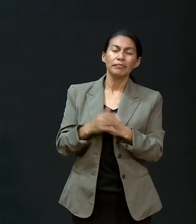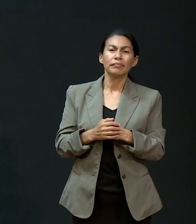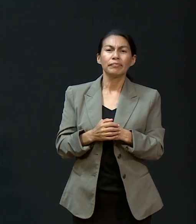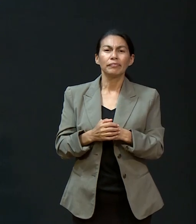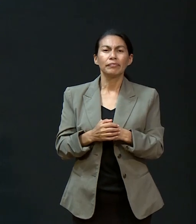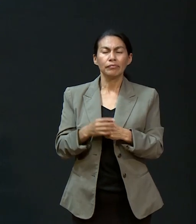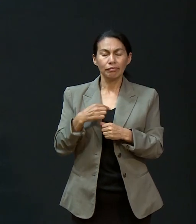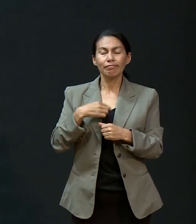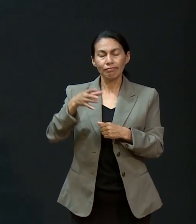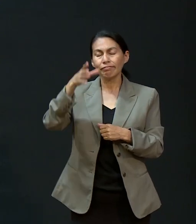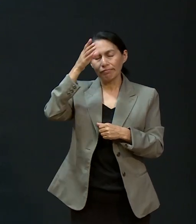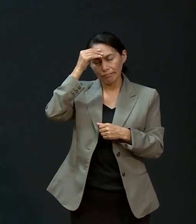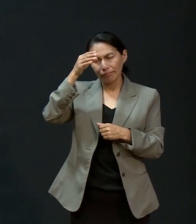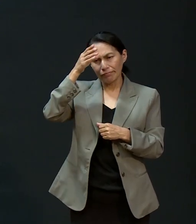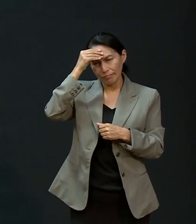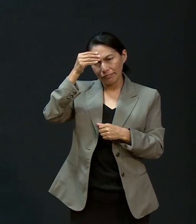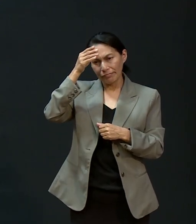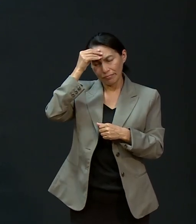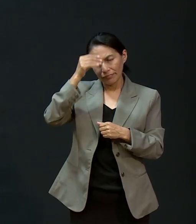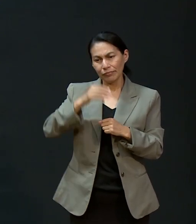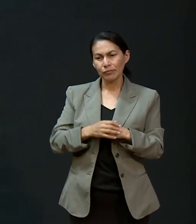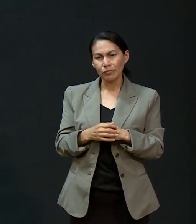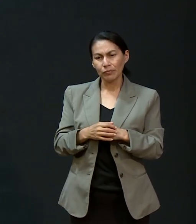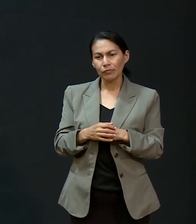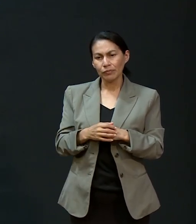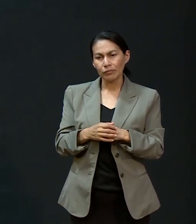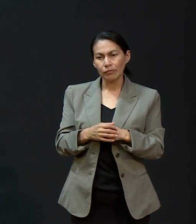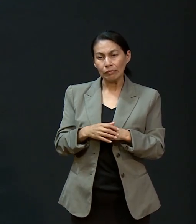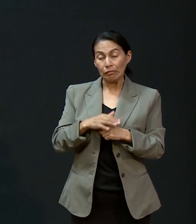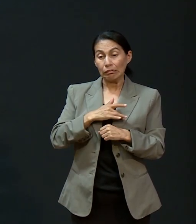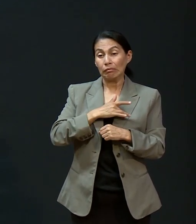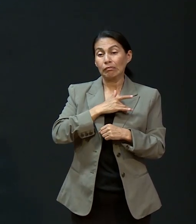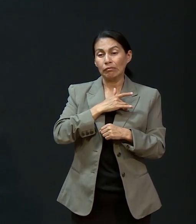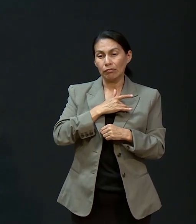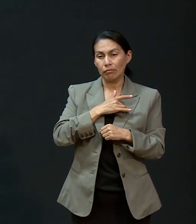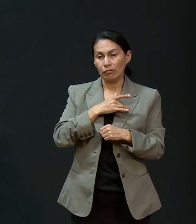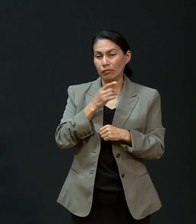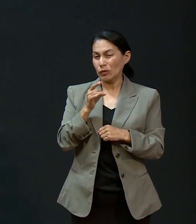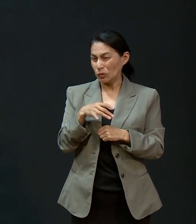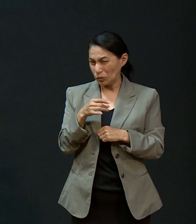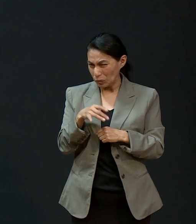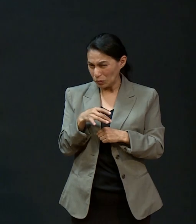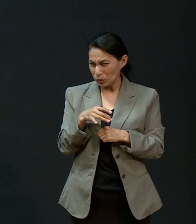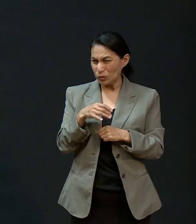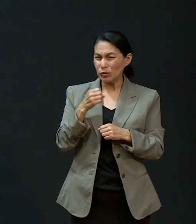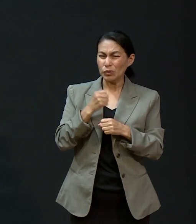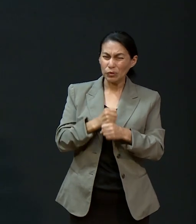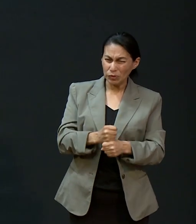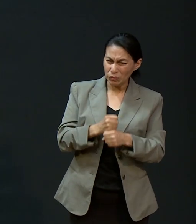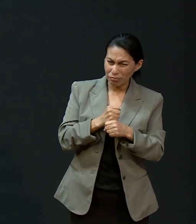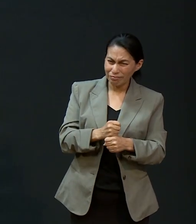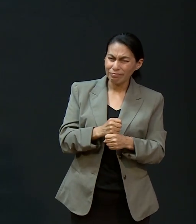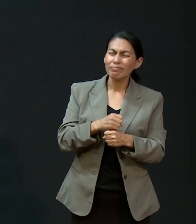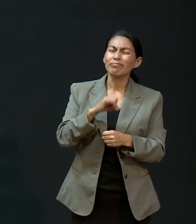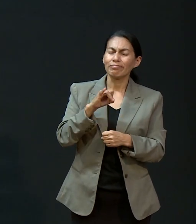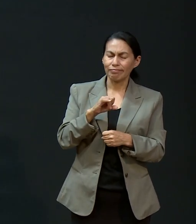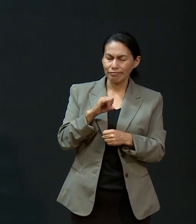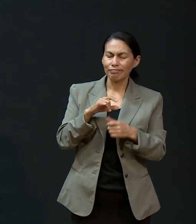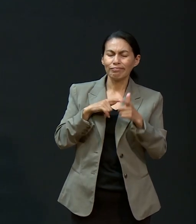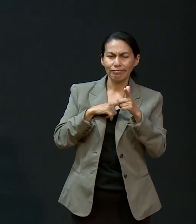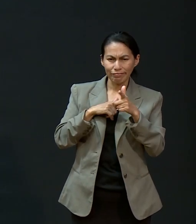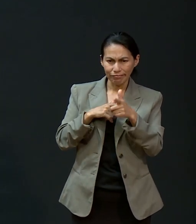eso lo que aprendí. Y estoy aprendiendo porque le digo, pues, siento aún el dolor, claro que sí.